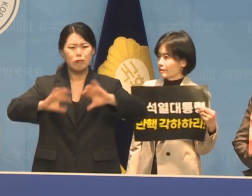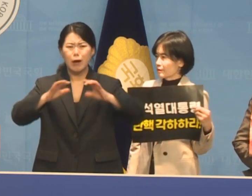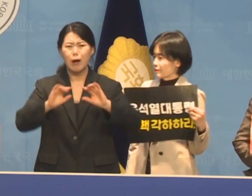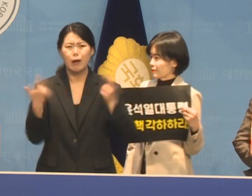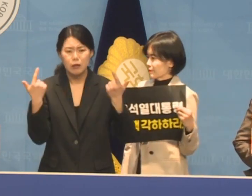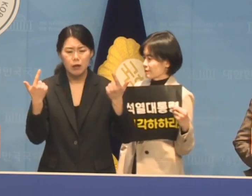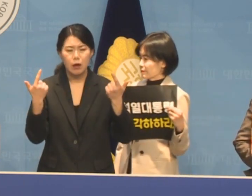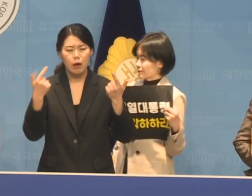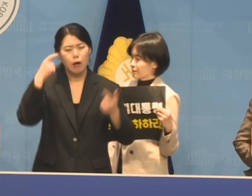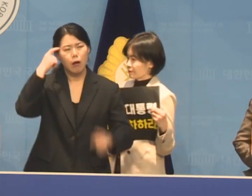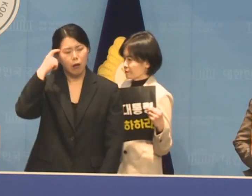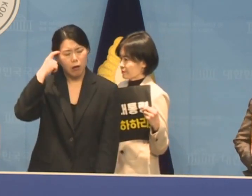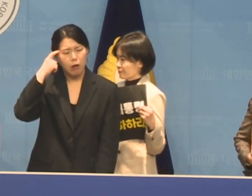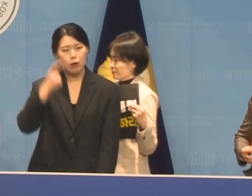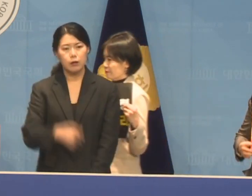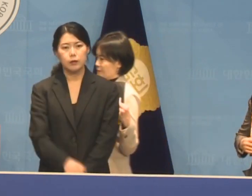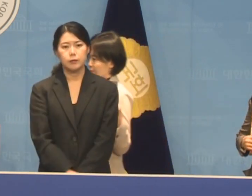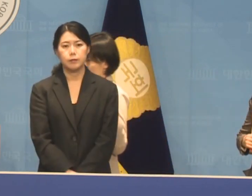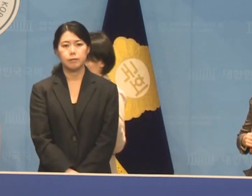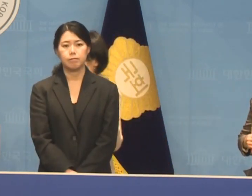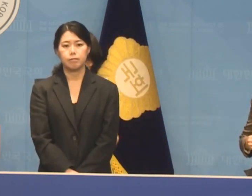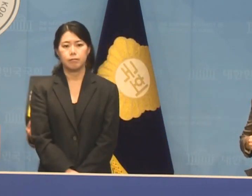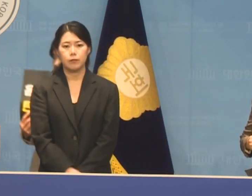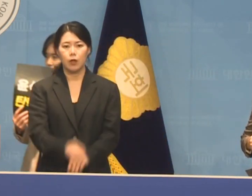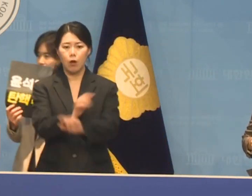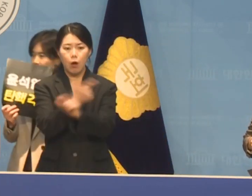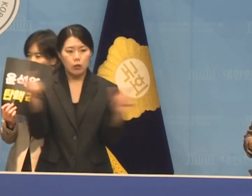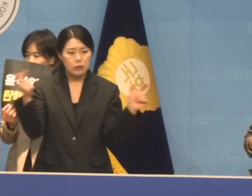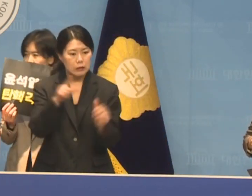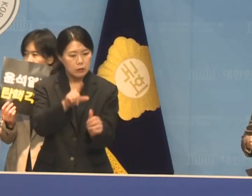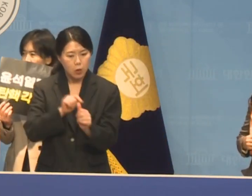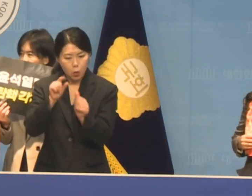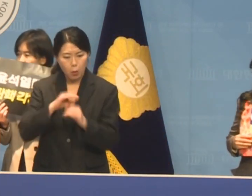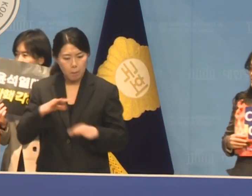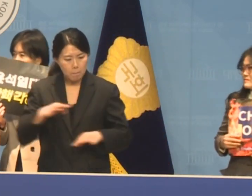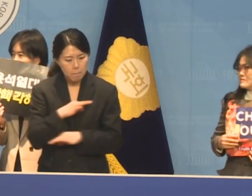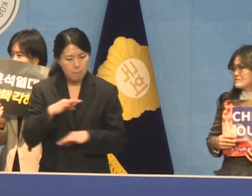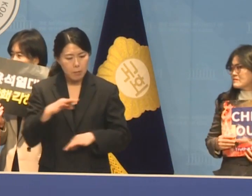아니라는 생각이 듭니다. 수많은 채용 비리와